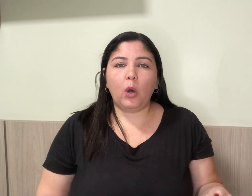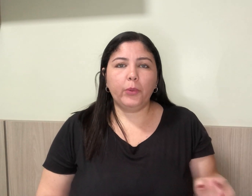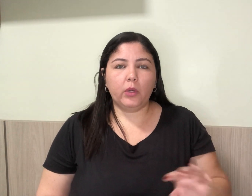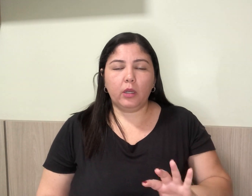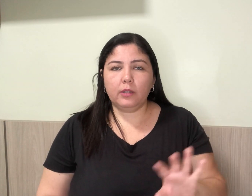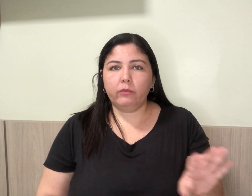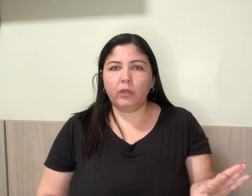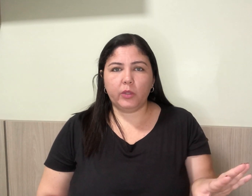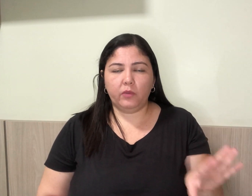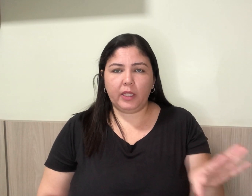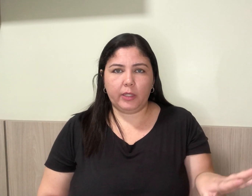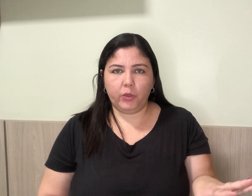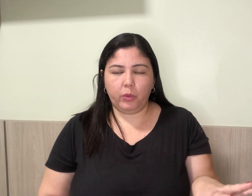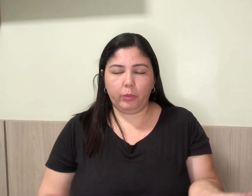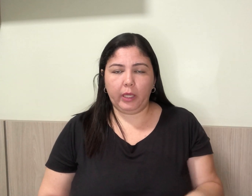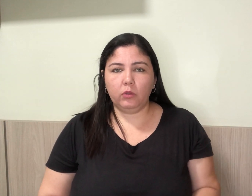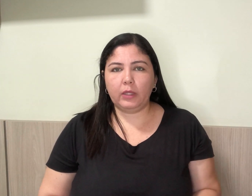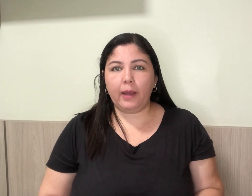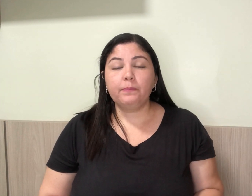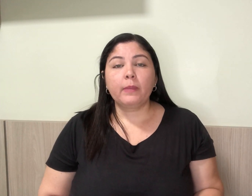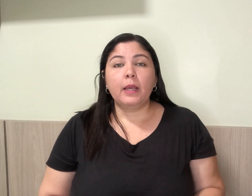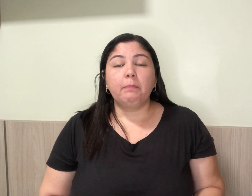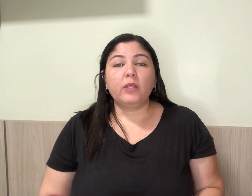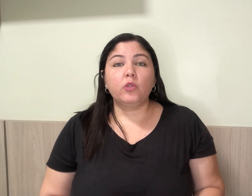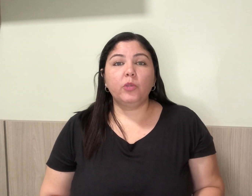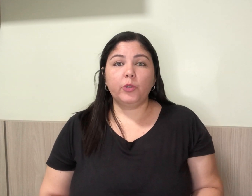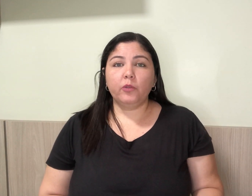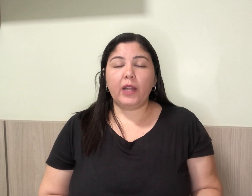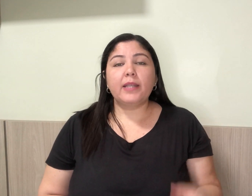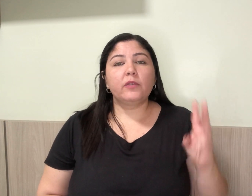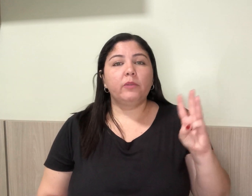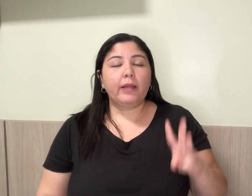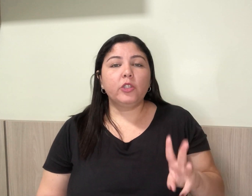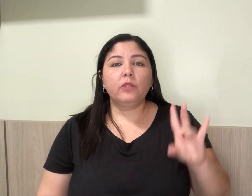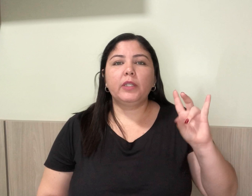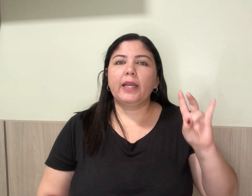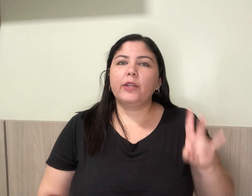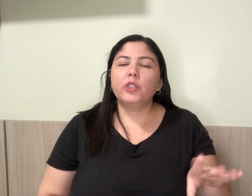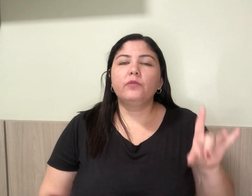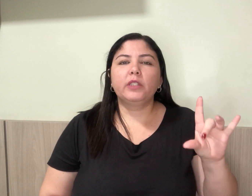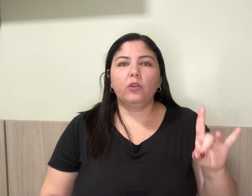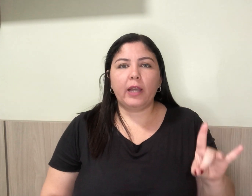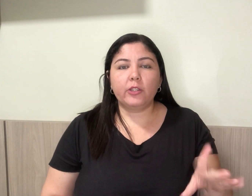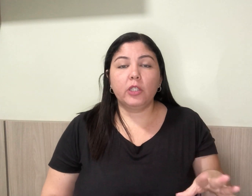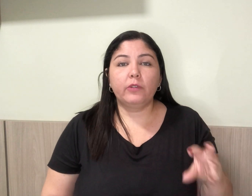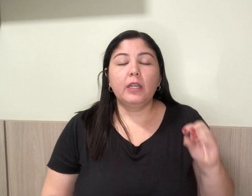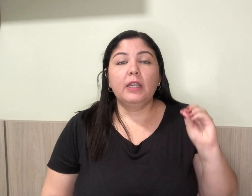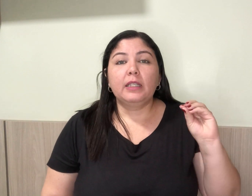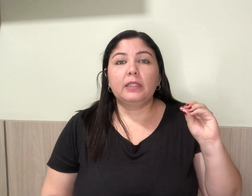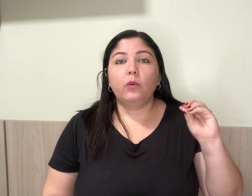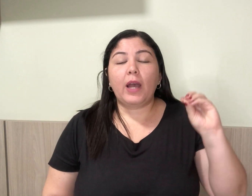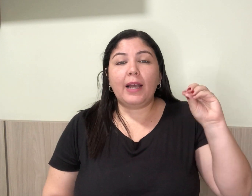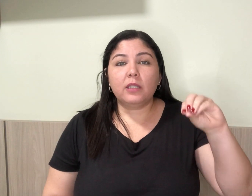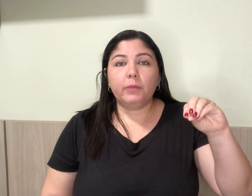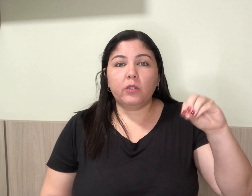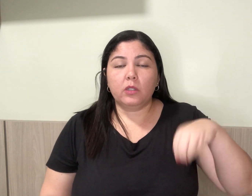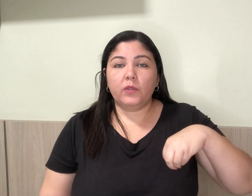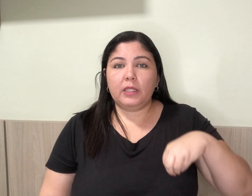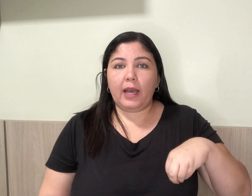tópico, que nós não vamos ver neste momento, tá? Mas os tipos de frase, afirmativa, negativa, interrogativa, então as expressões